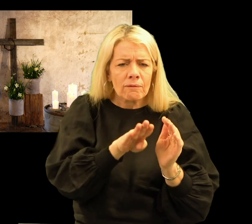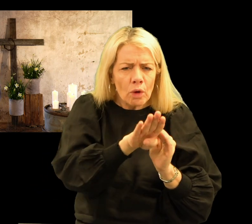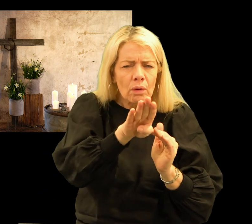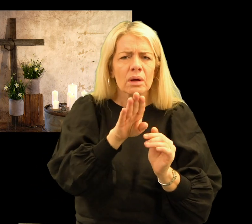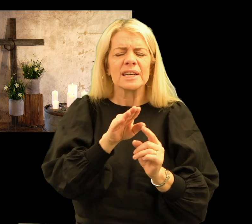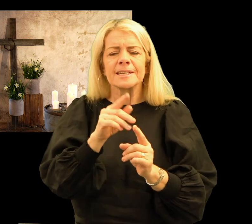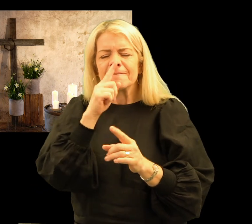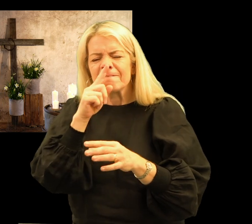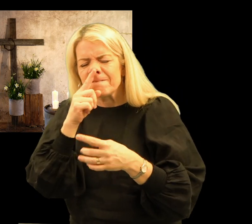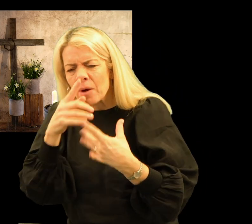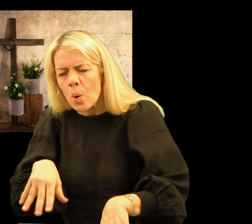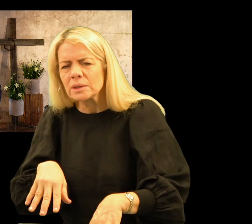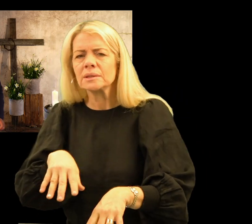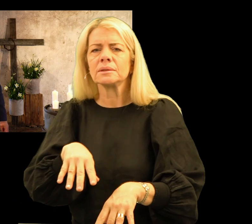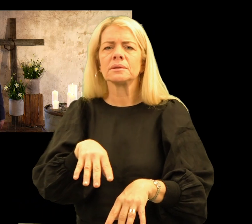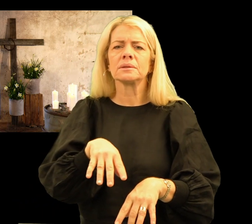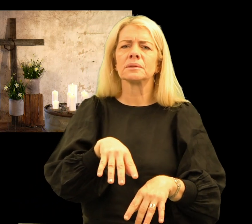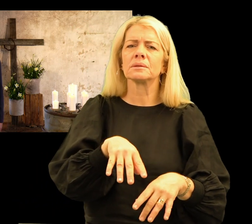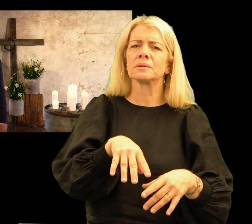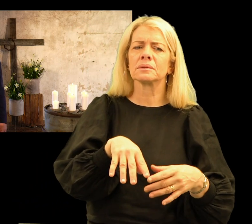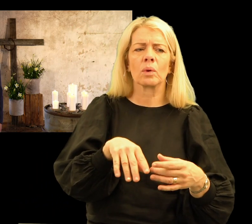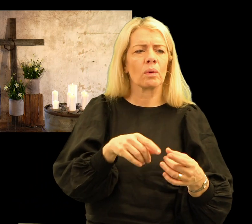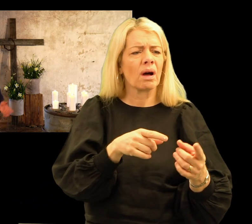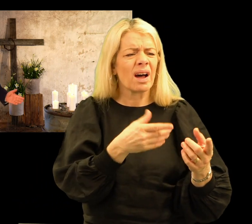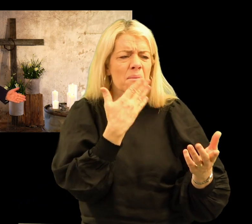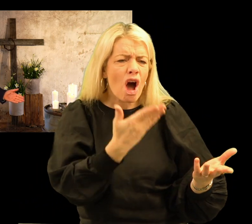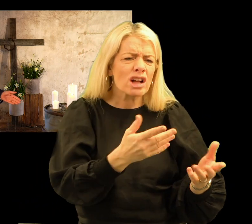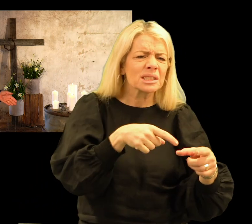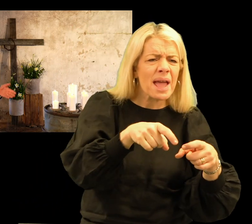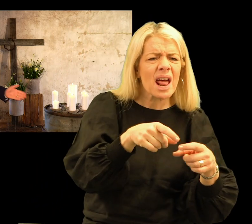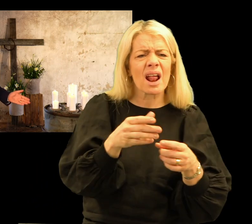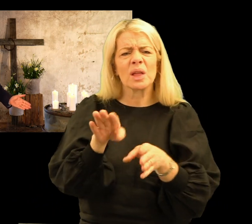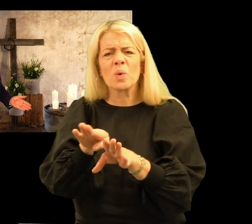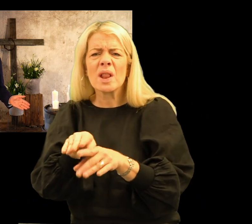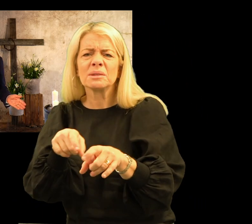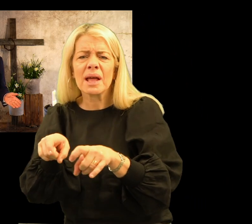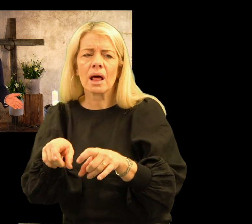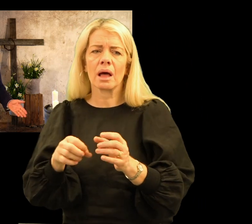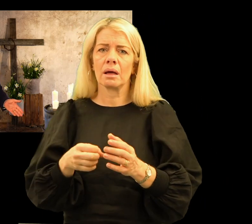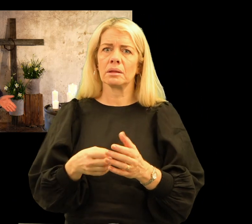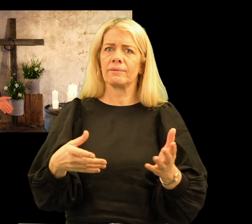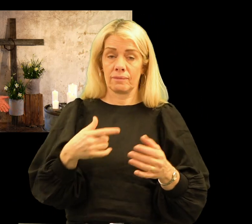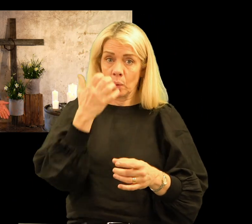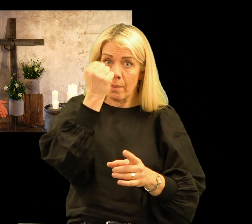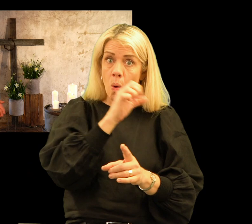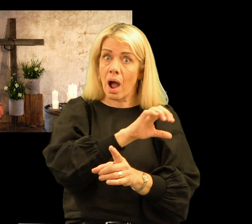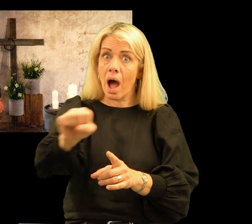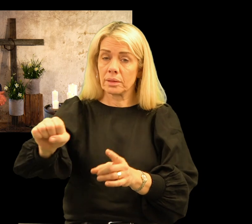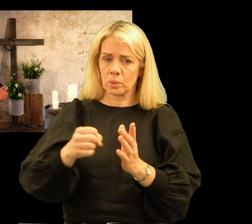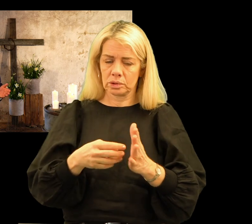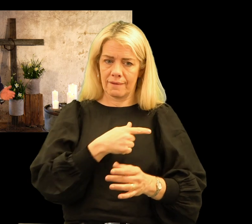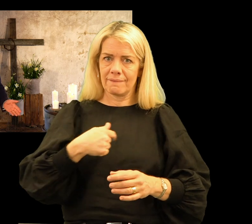liten framgång, varje bitter förlust på övertid, varje halvduglig spelare, vi minns det där, för vi vore laget